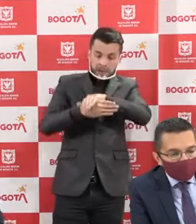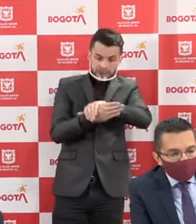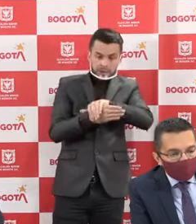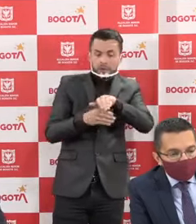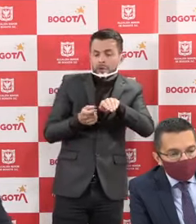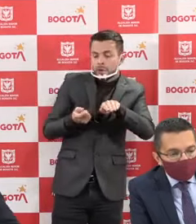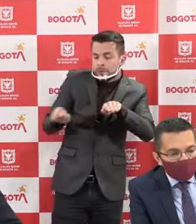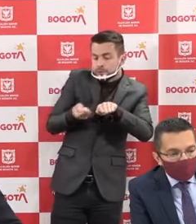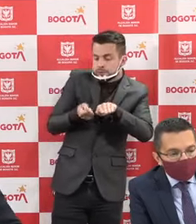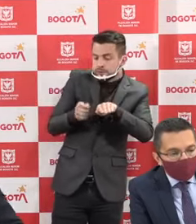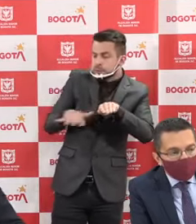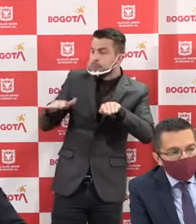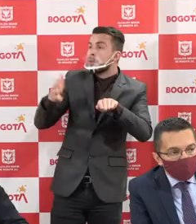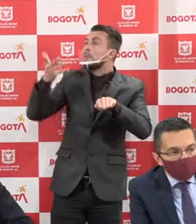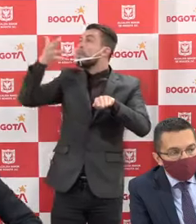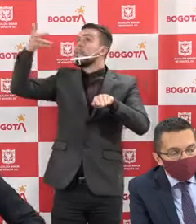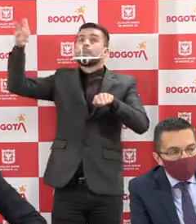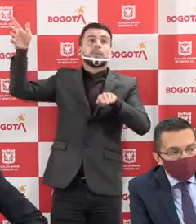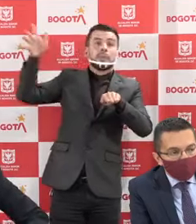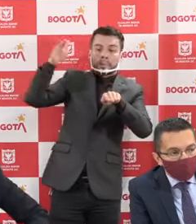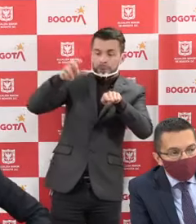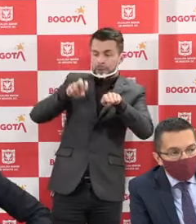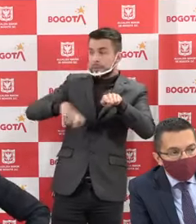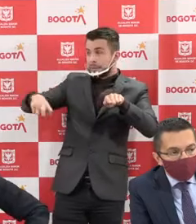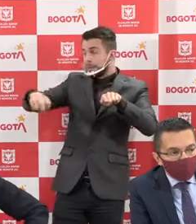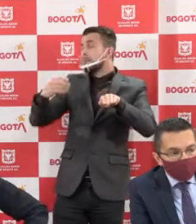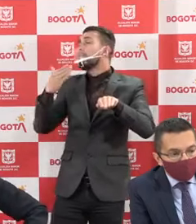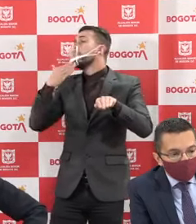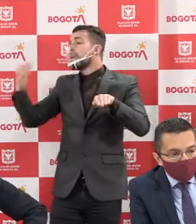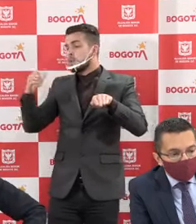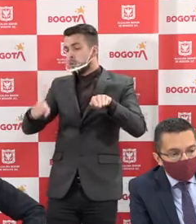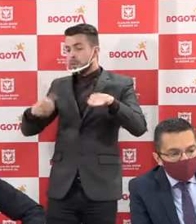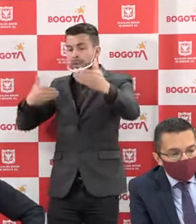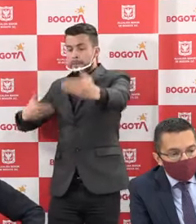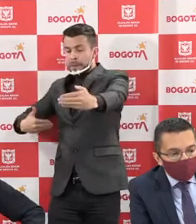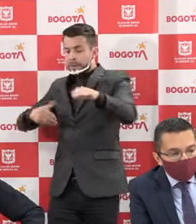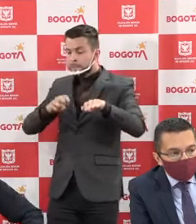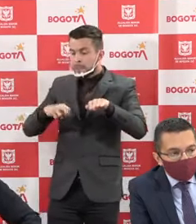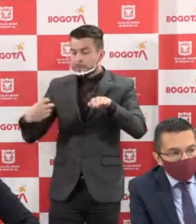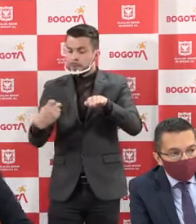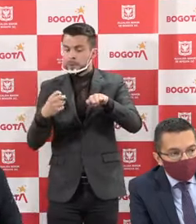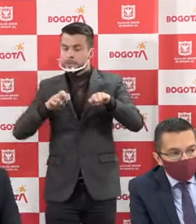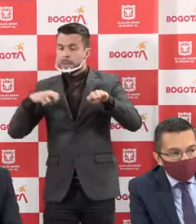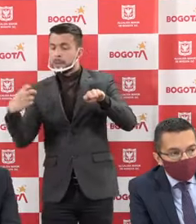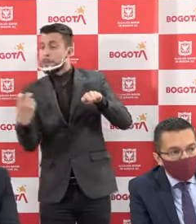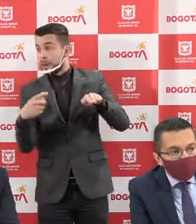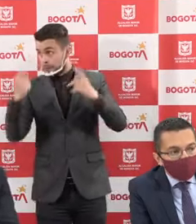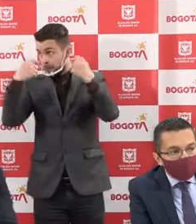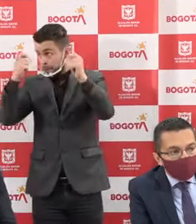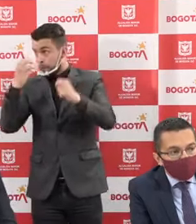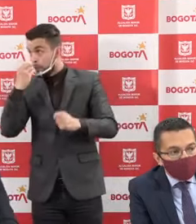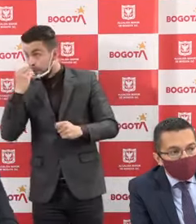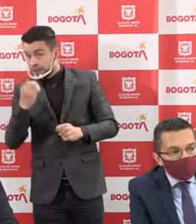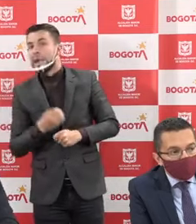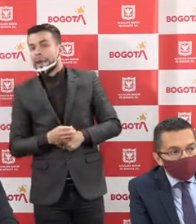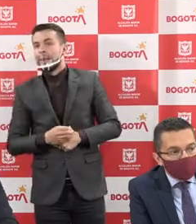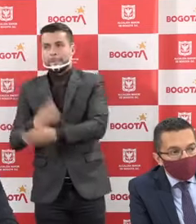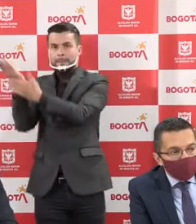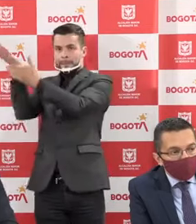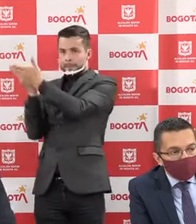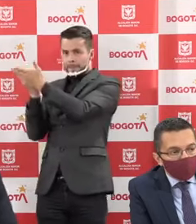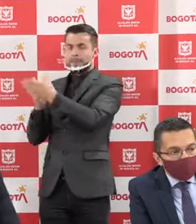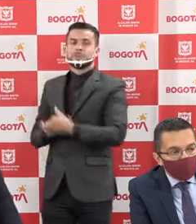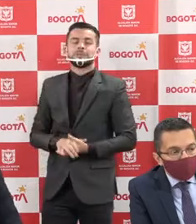sus cocinas ya sus mesas puedan también solicitarlo a través de la misma plataforma de bogotá a cielo abierto también nos preguntan cómo será el funcionamiento